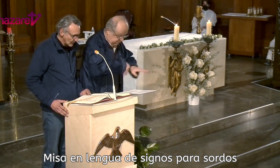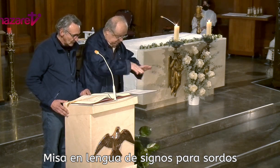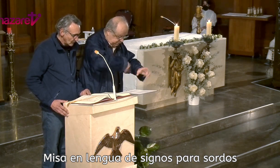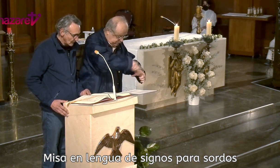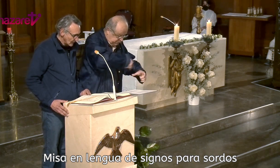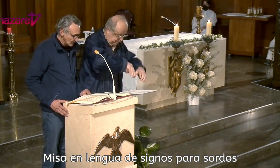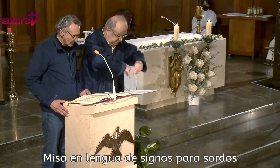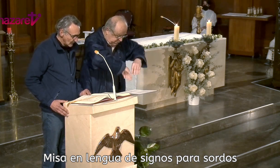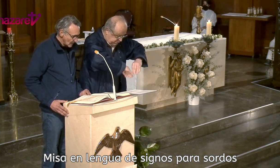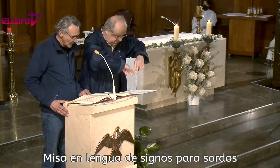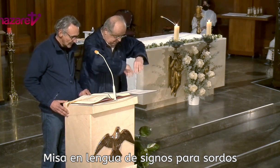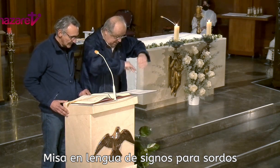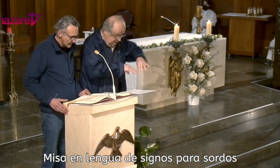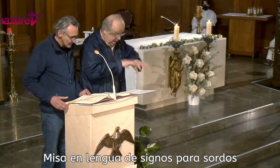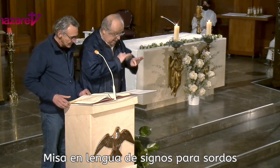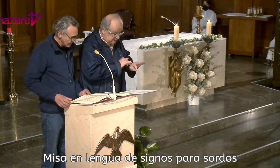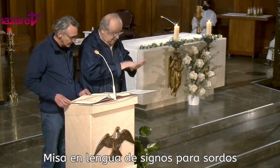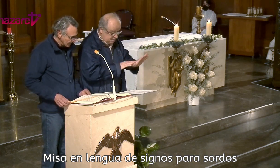una persona.